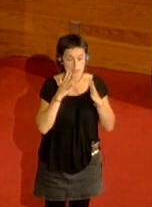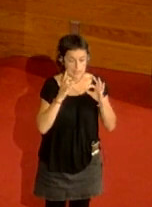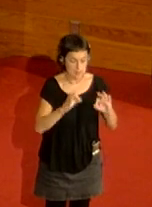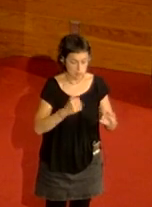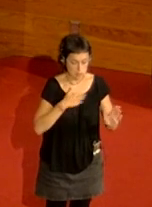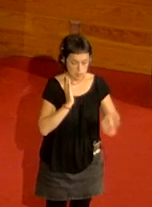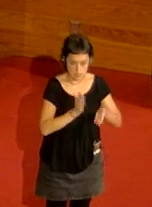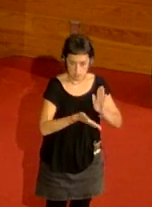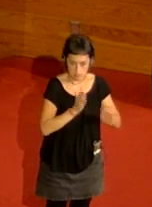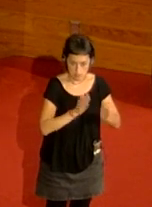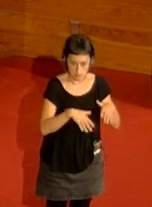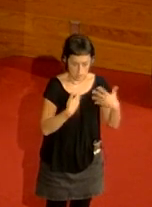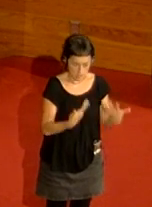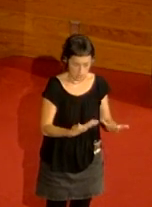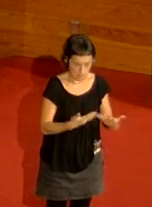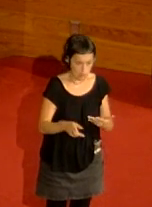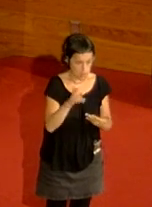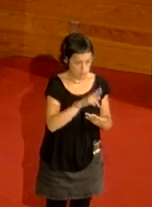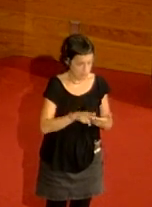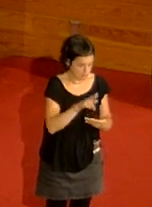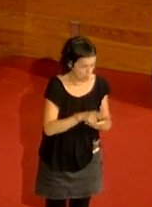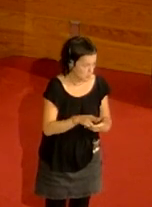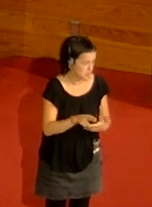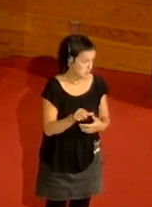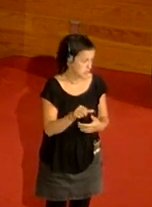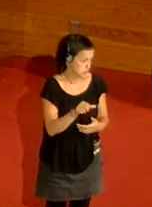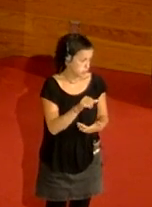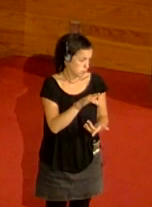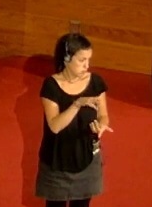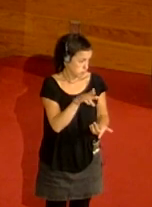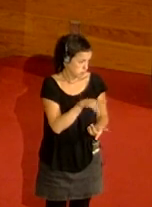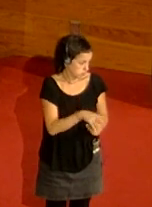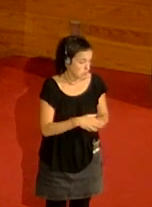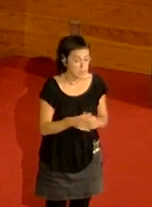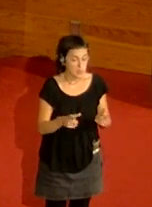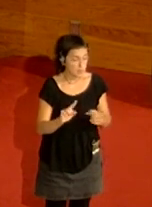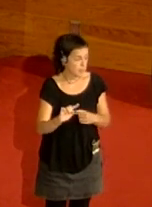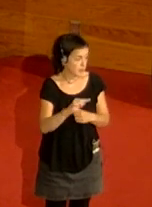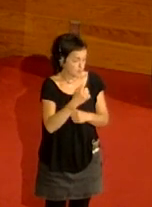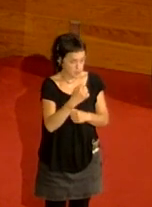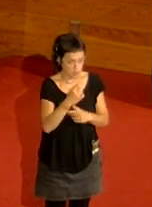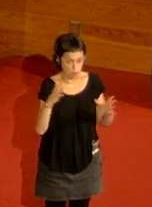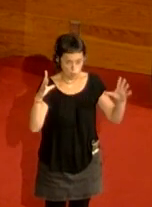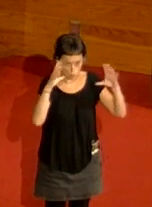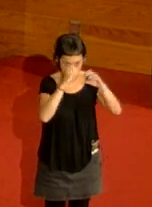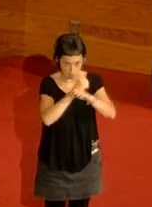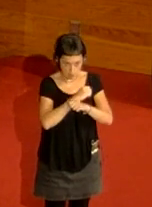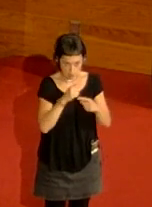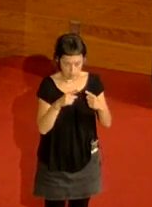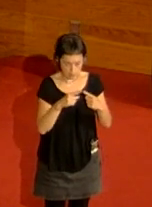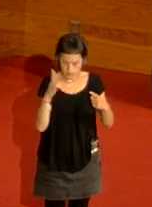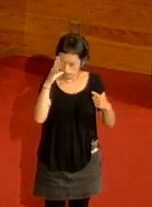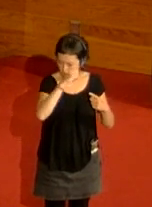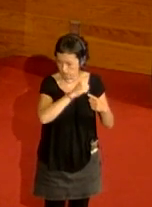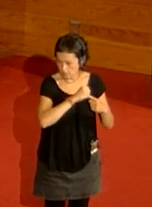actual en esos bucles de retroalimentación en primer lugar la opacidad eh la opacidad como